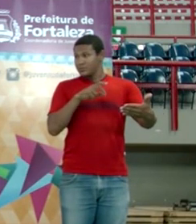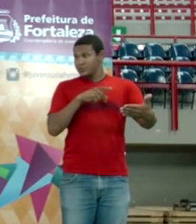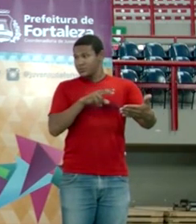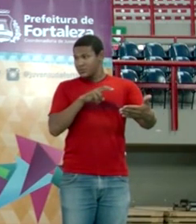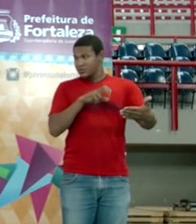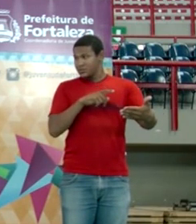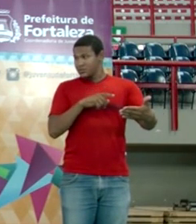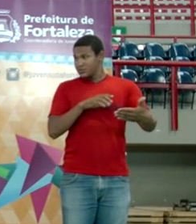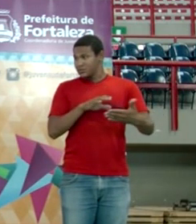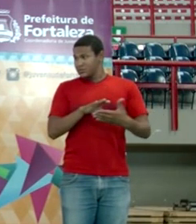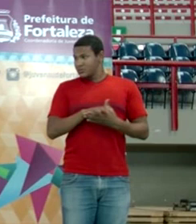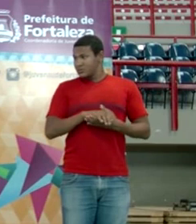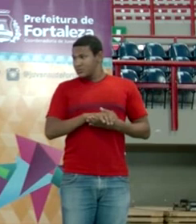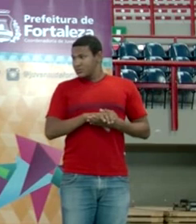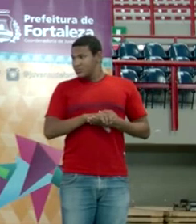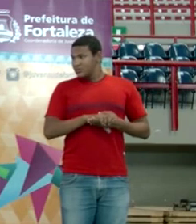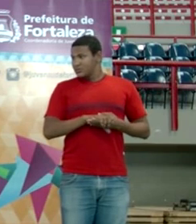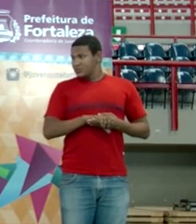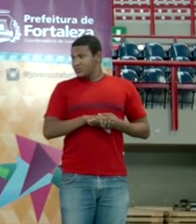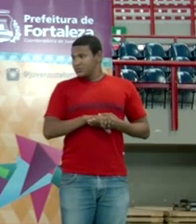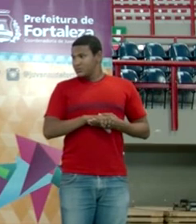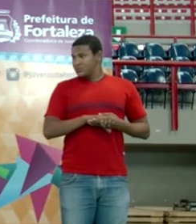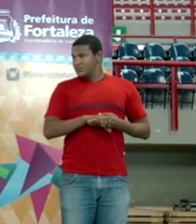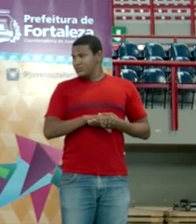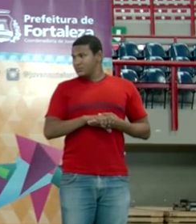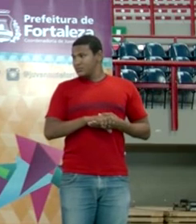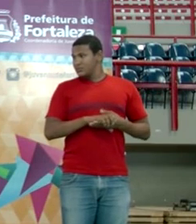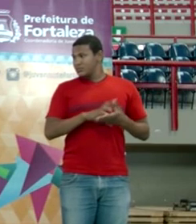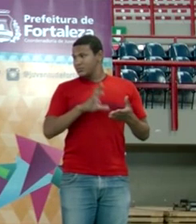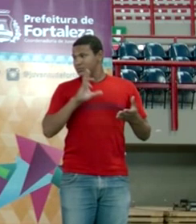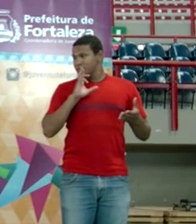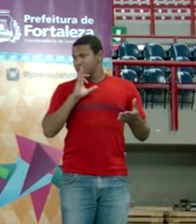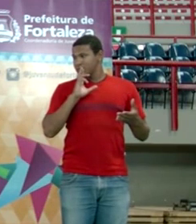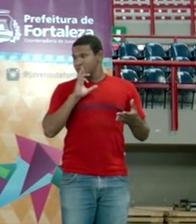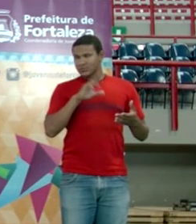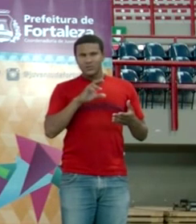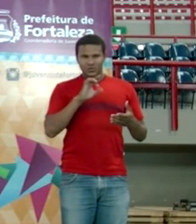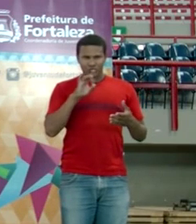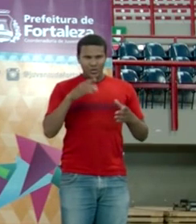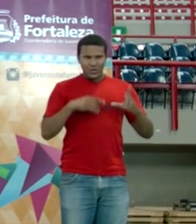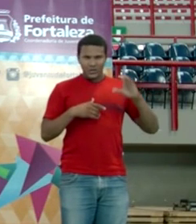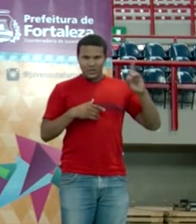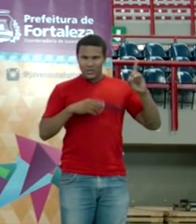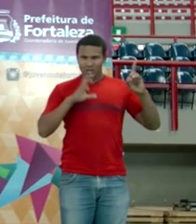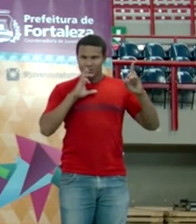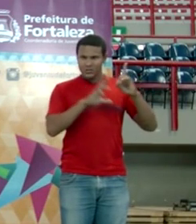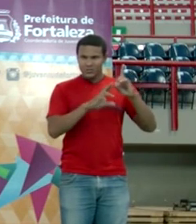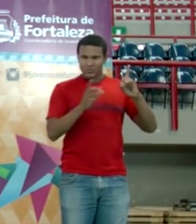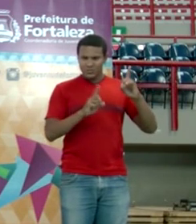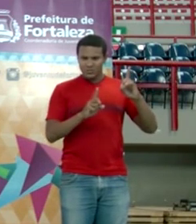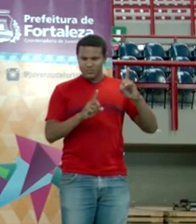diminuir a possibilidade de não ler. A resposta da questão não seria o item D? Vamos voltar?